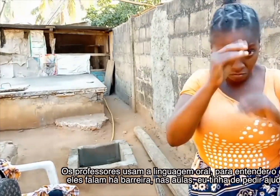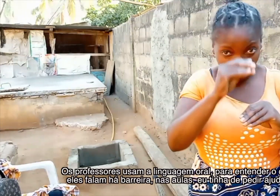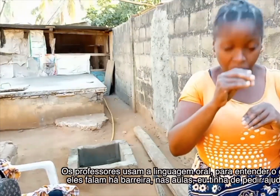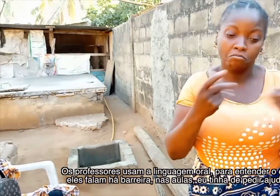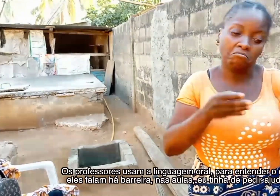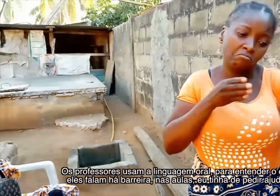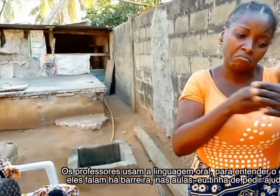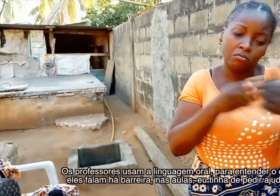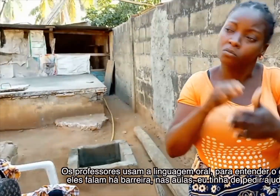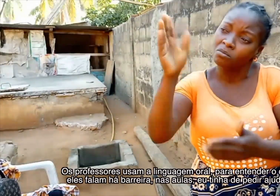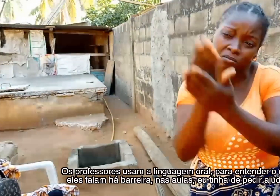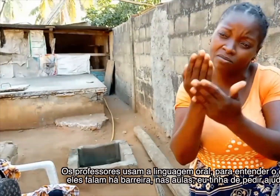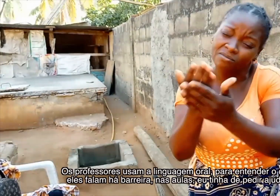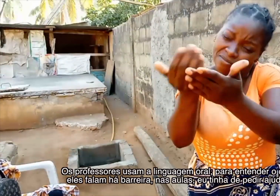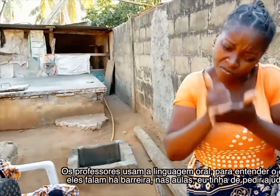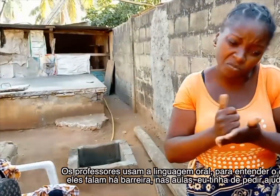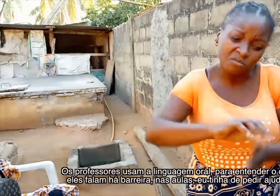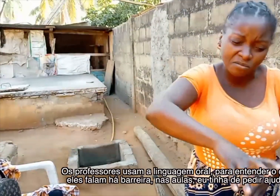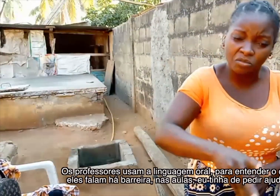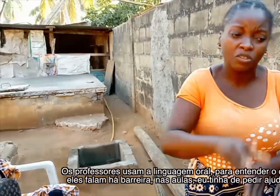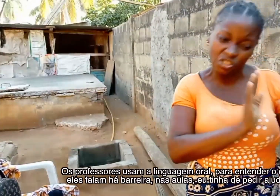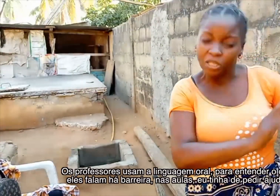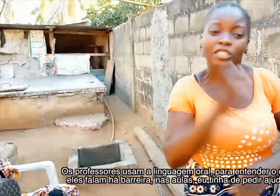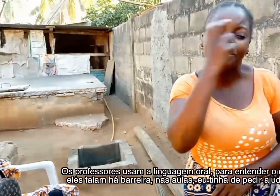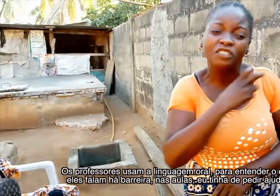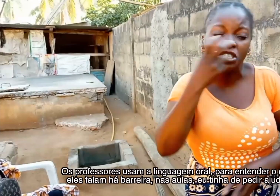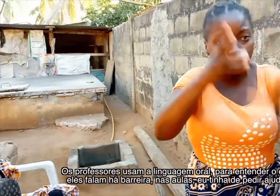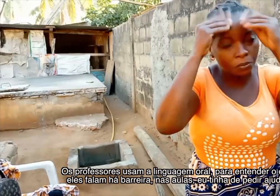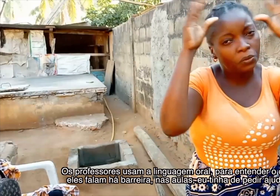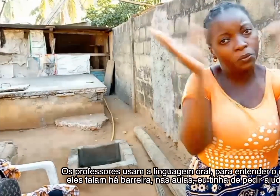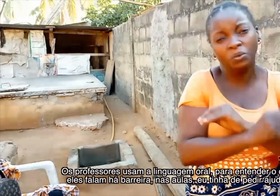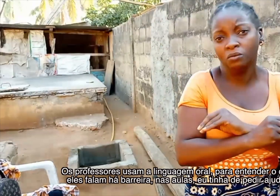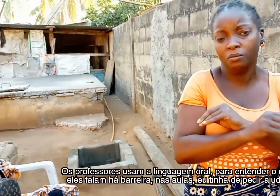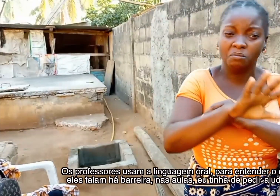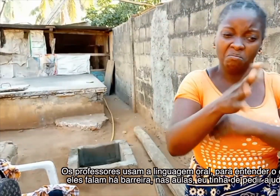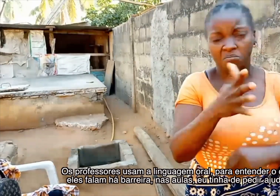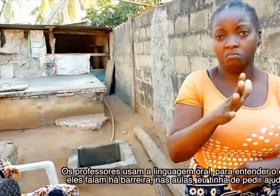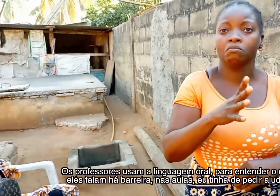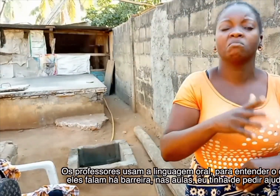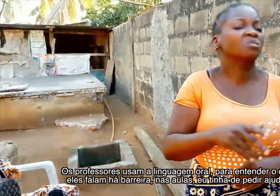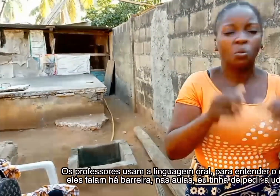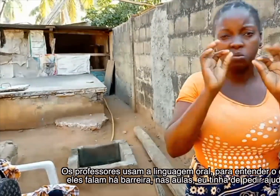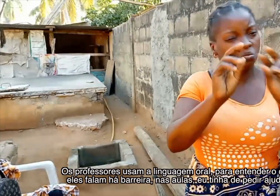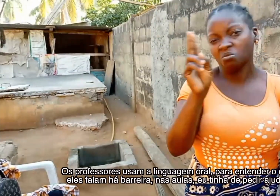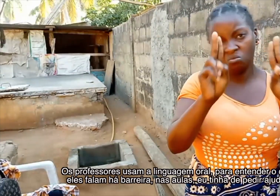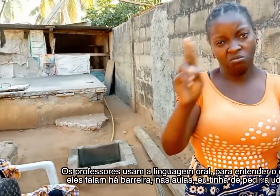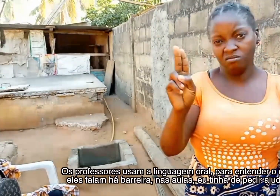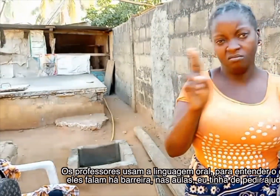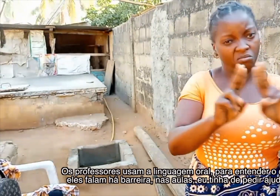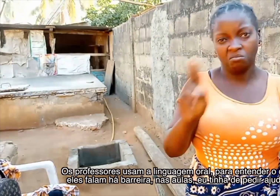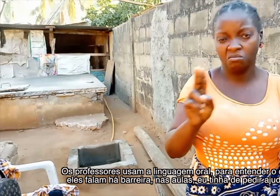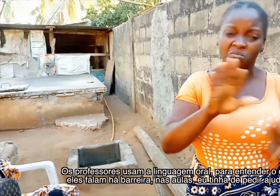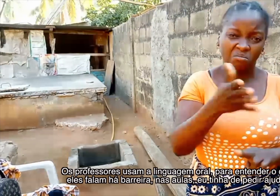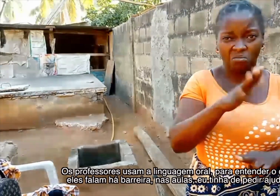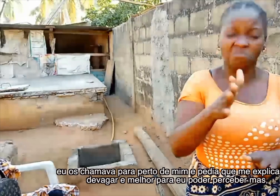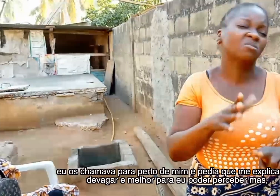Os professores usam a linguagem oral para entender o que eles falam à barreira. Nas aulas, eu tinha de